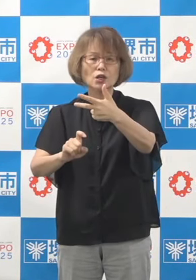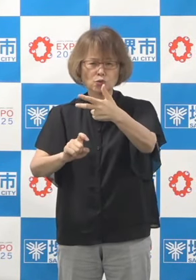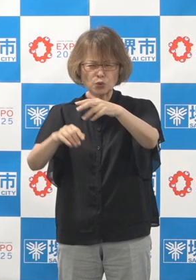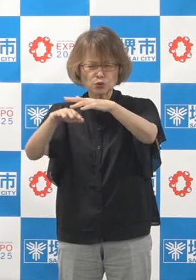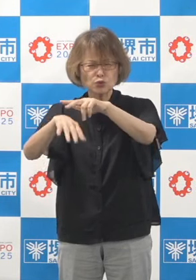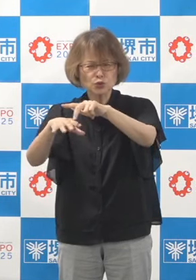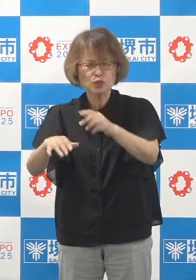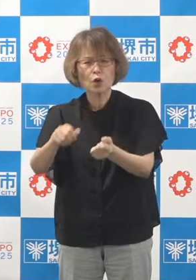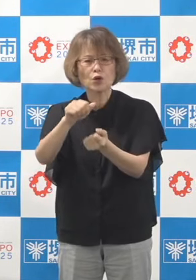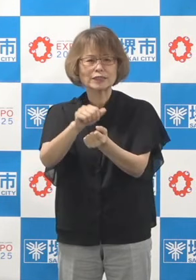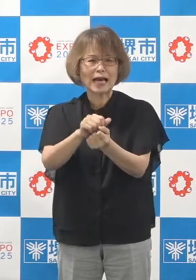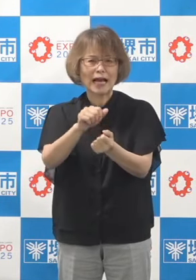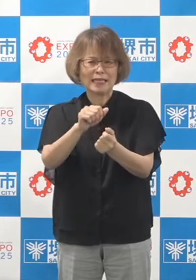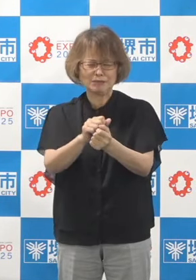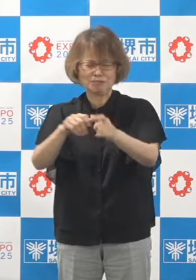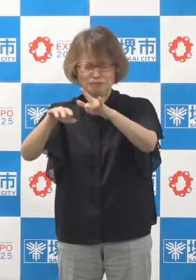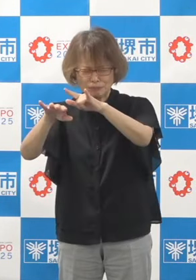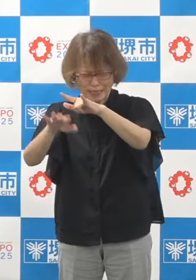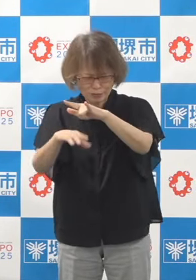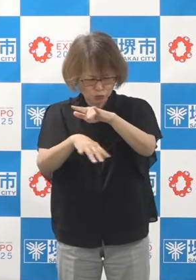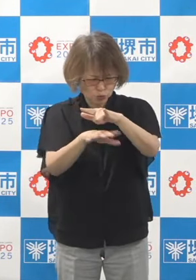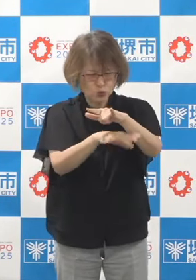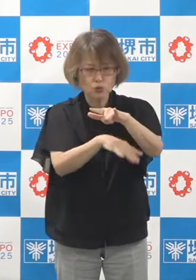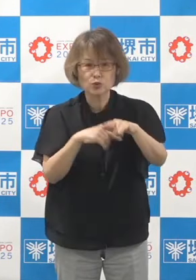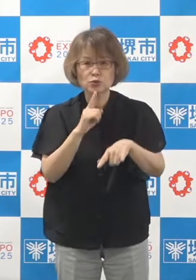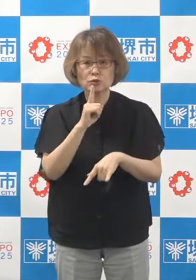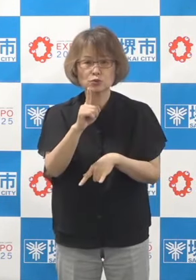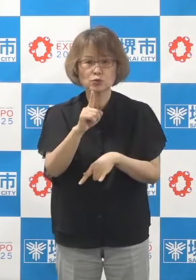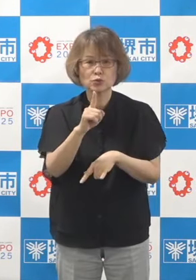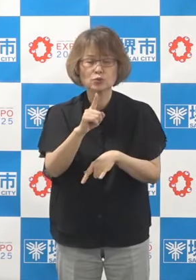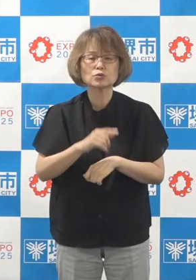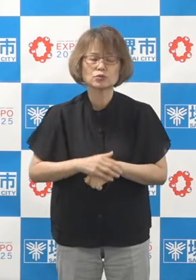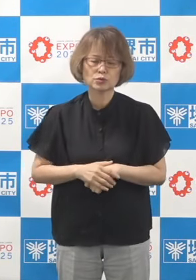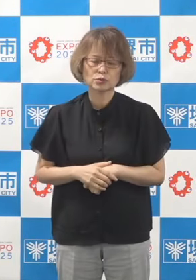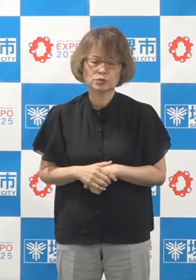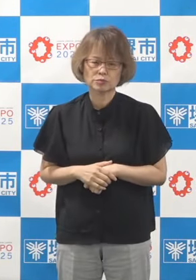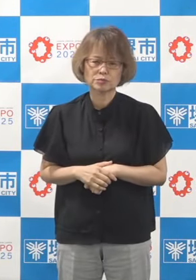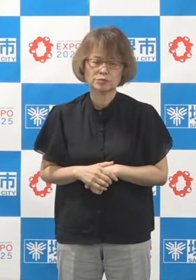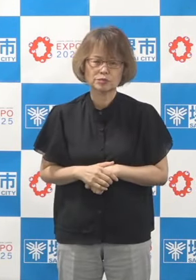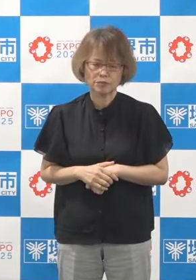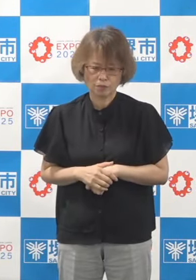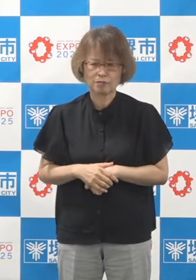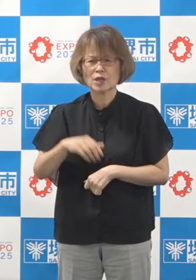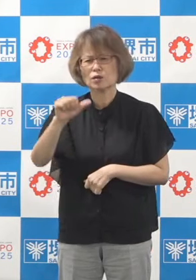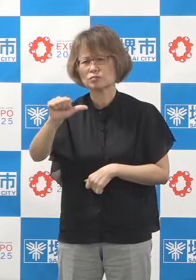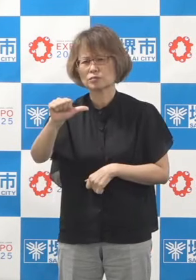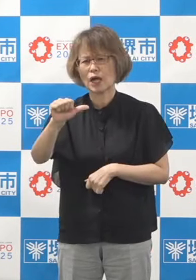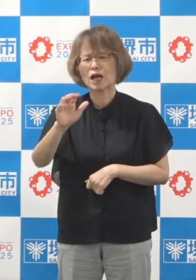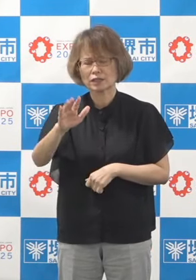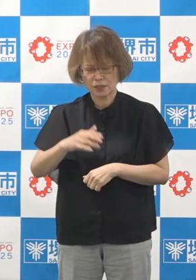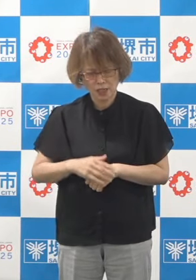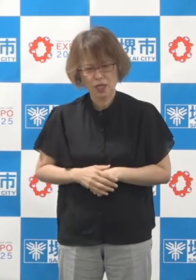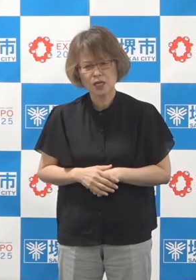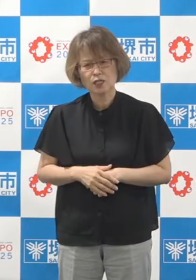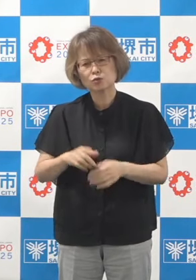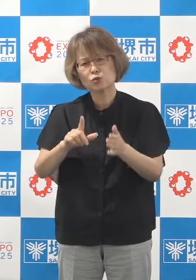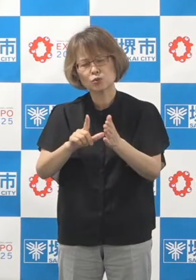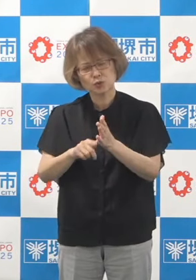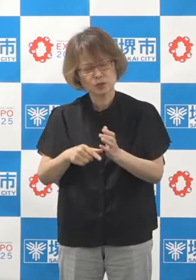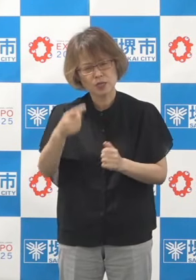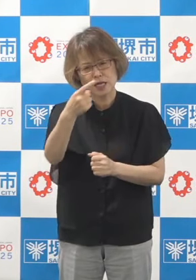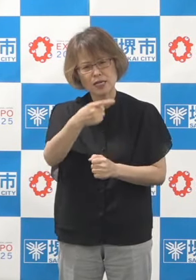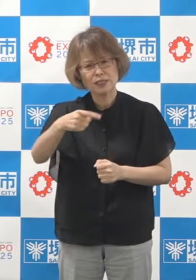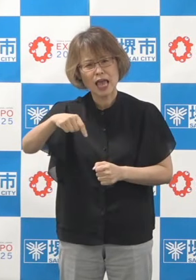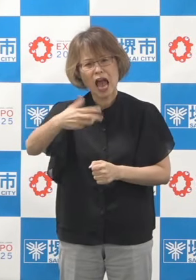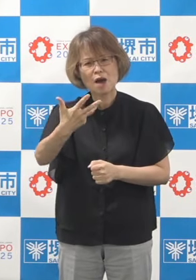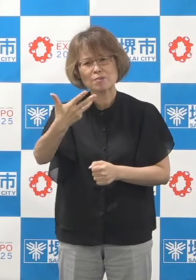空襲と呼んでおりまして、この堺大空襲第5次だけでも1860名の